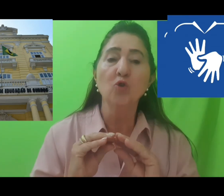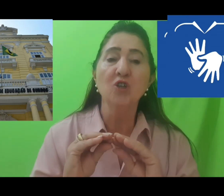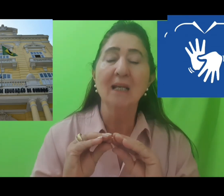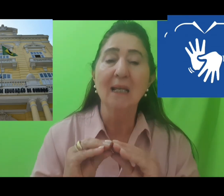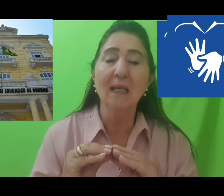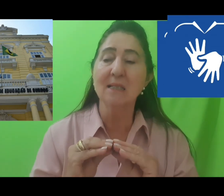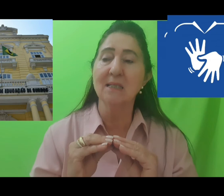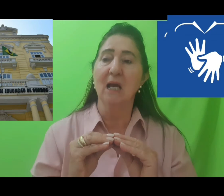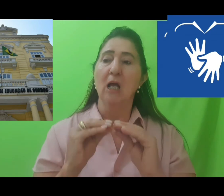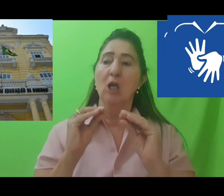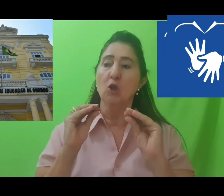utiliza